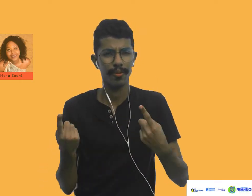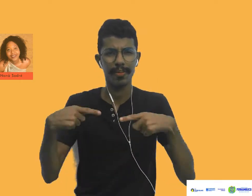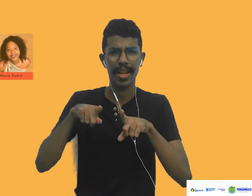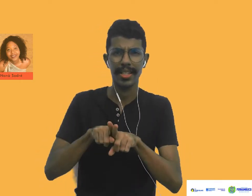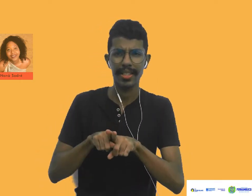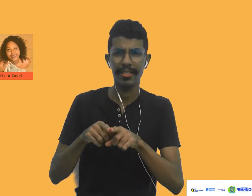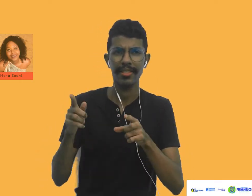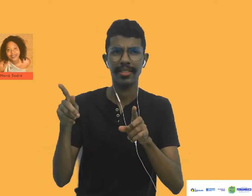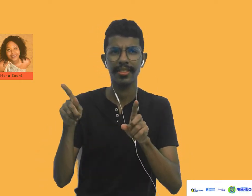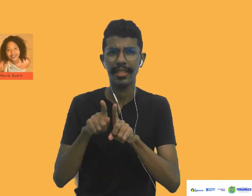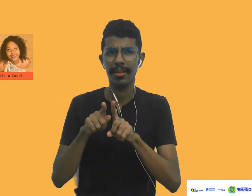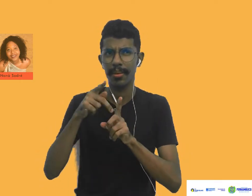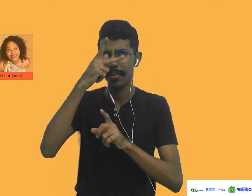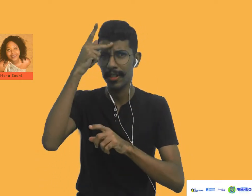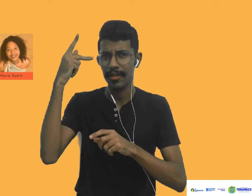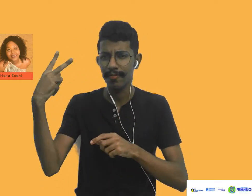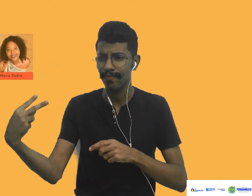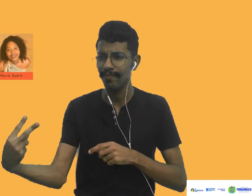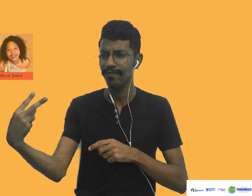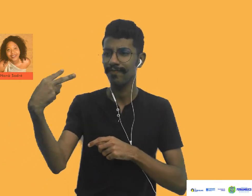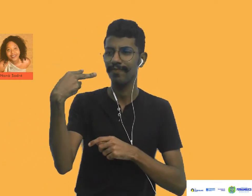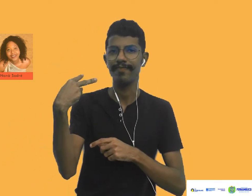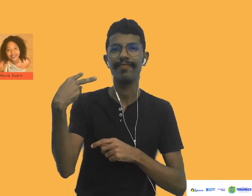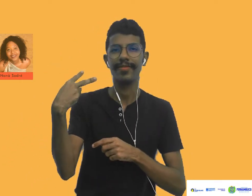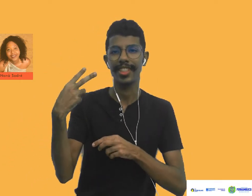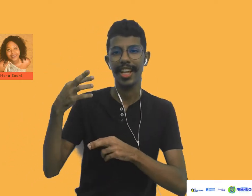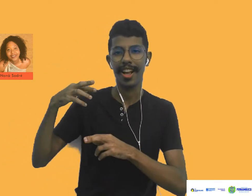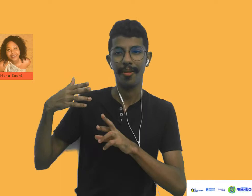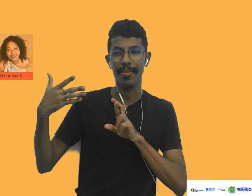admiradores, para aquelas pessoas que nos veem como referência,